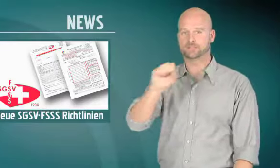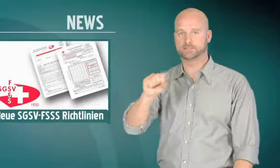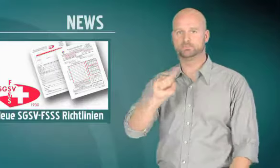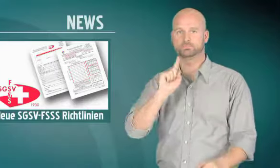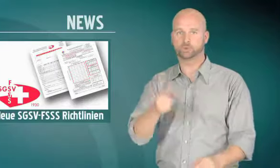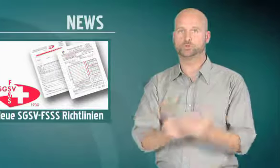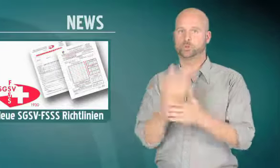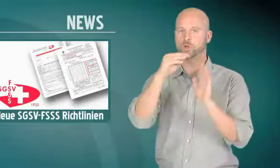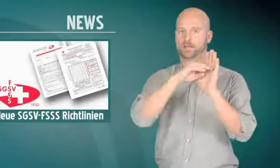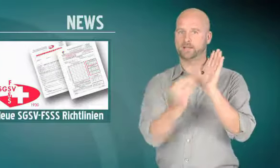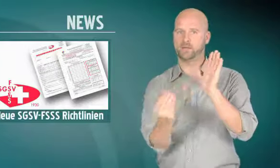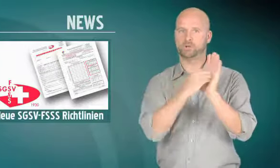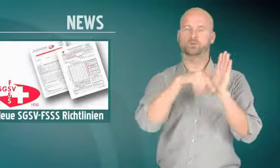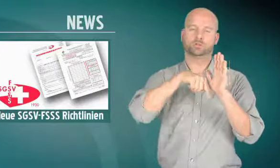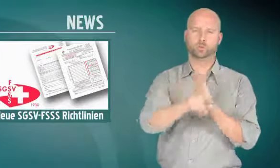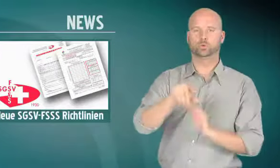SGSV FSSS auf Geheiß des